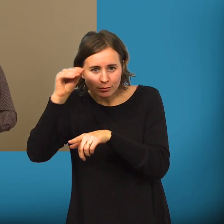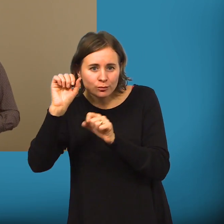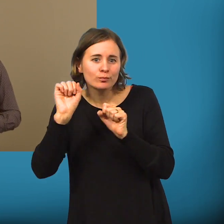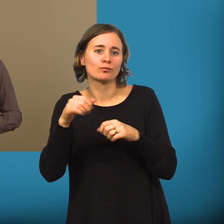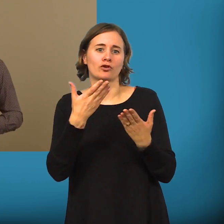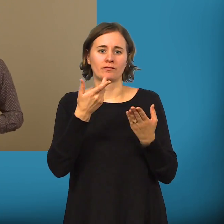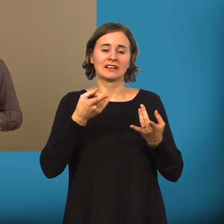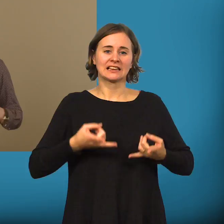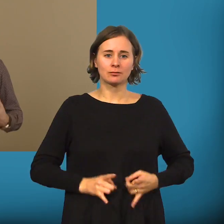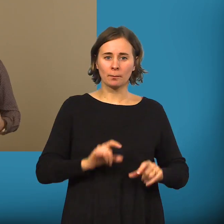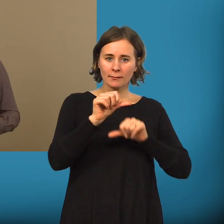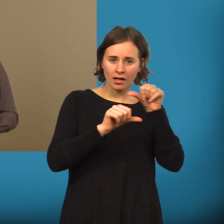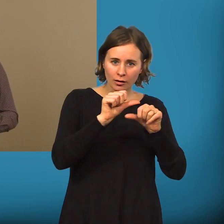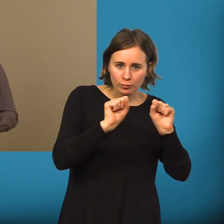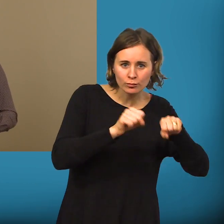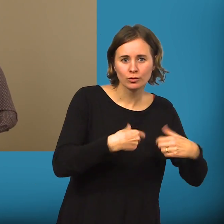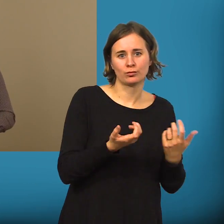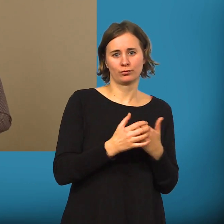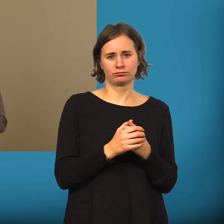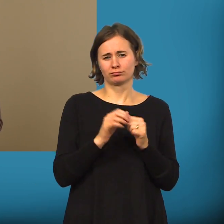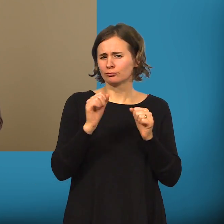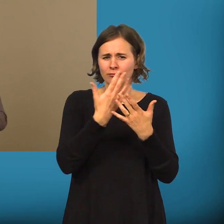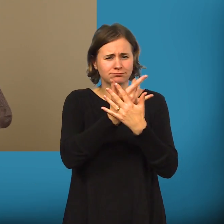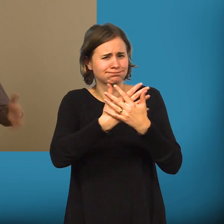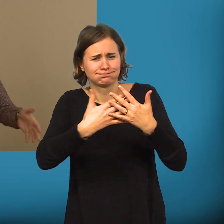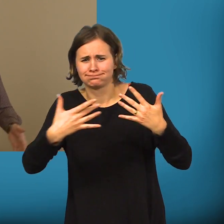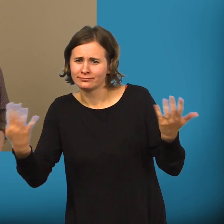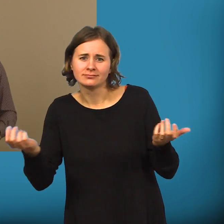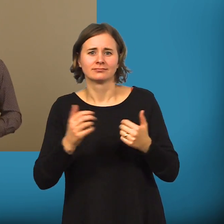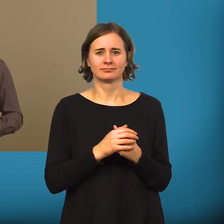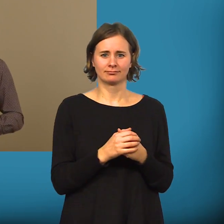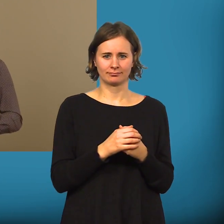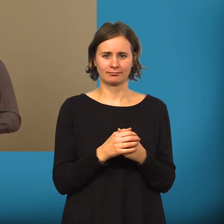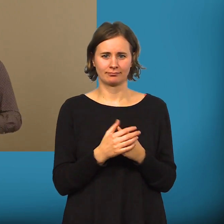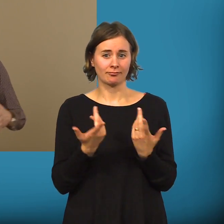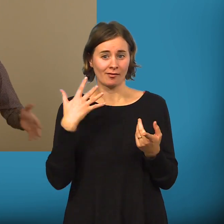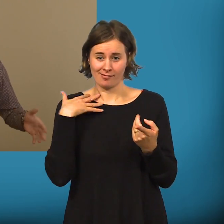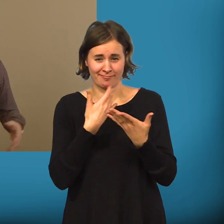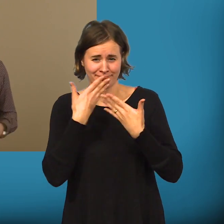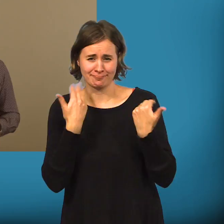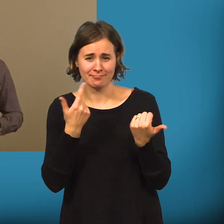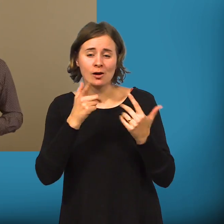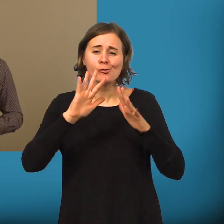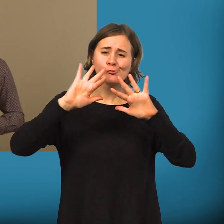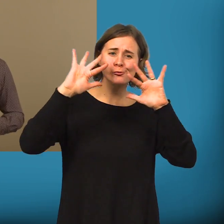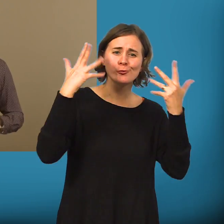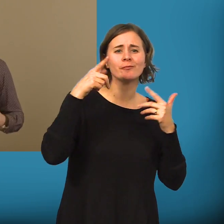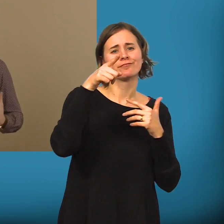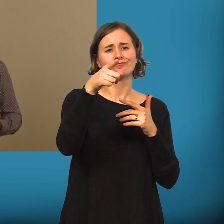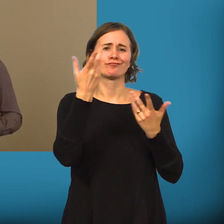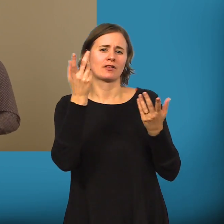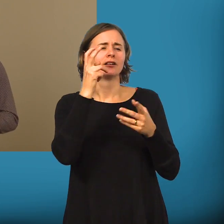dalykai. Tai nesistebėkime, kad jeigu mes duodame tokius paprastus slaptažodžius savo labai svarbiom paskyrom,